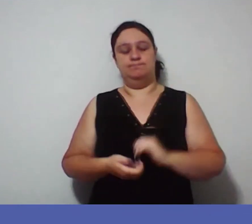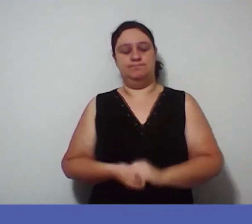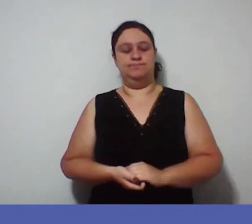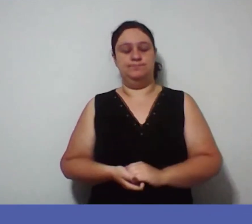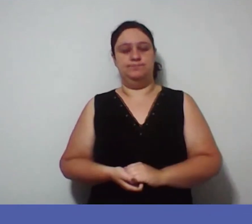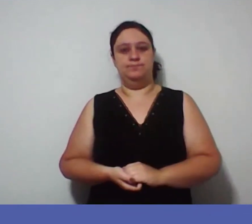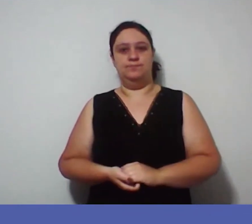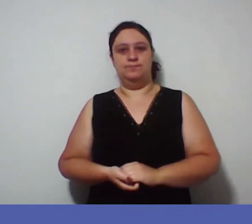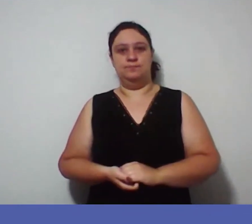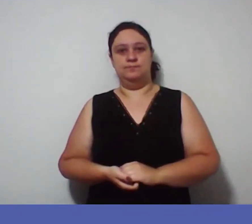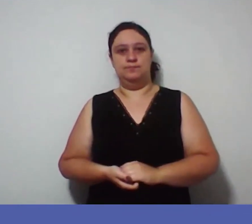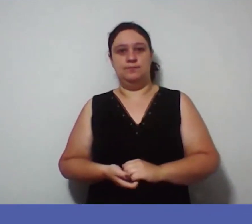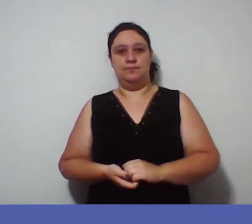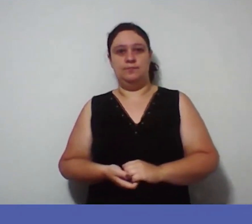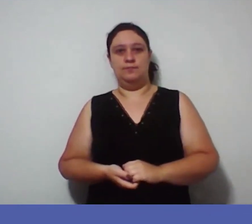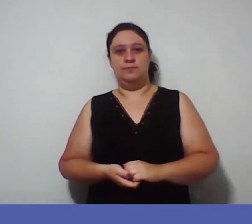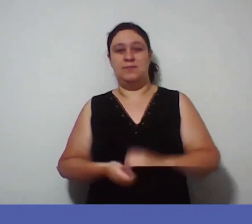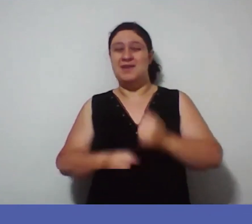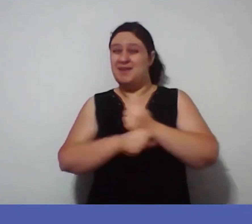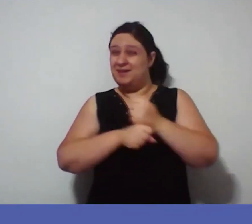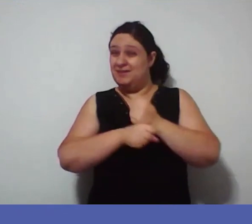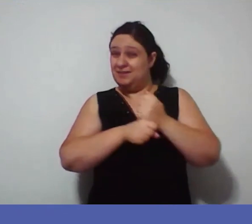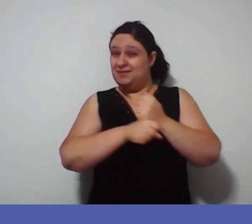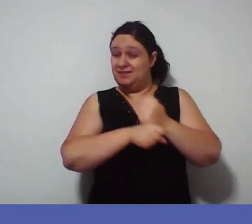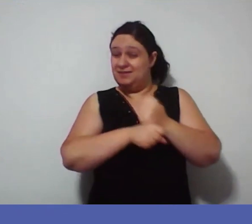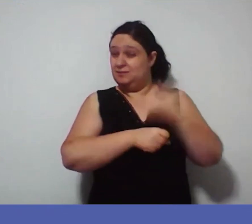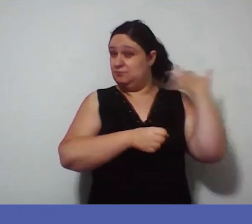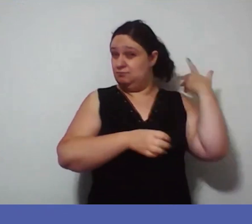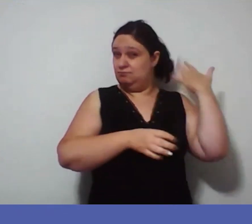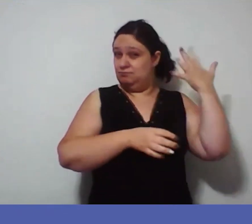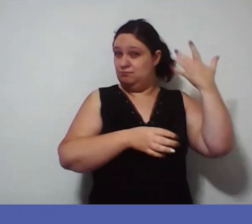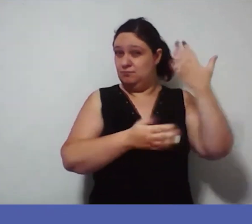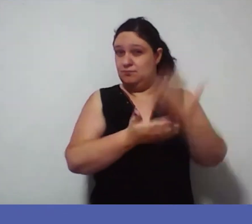Depois de vários anos de guerra fria,